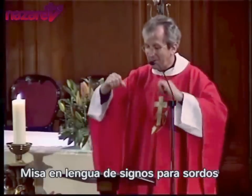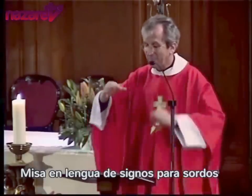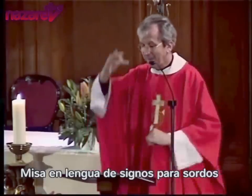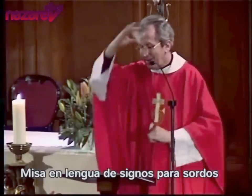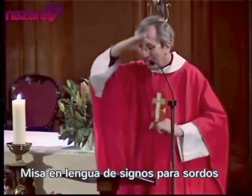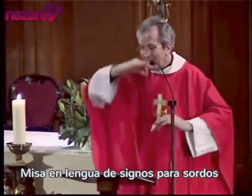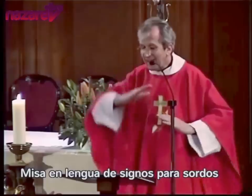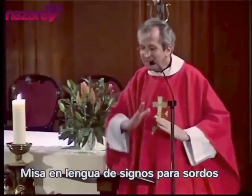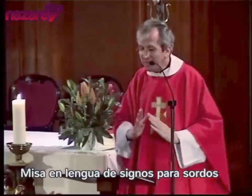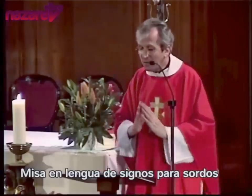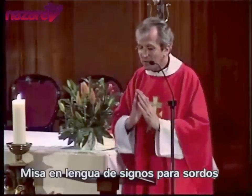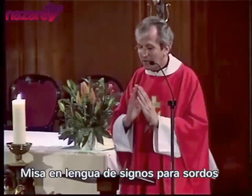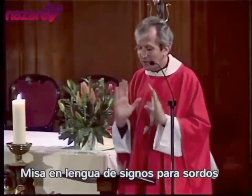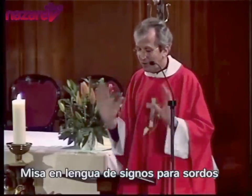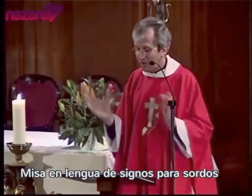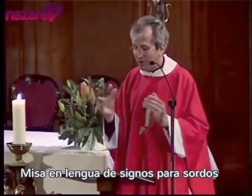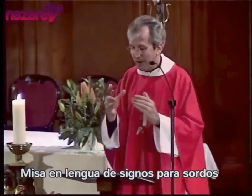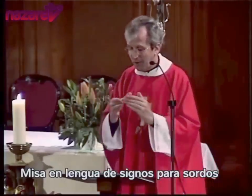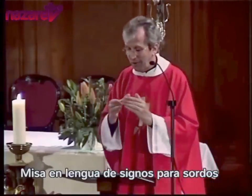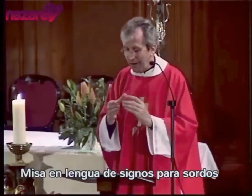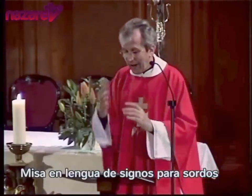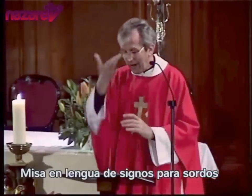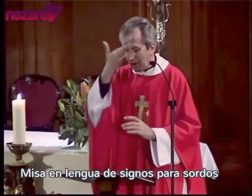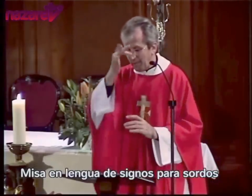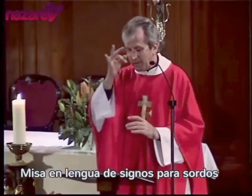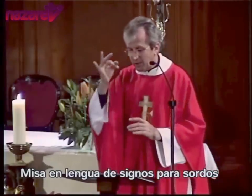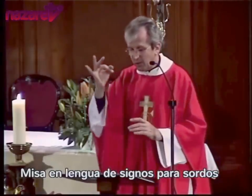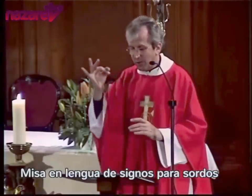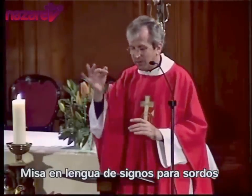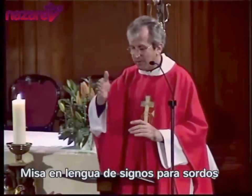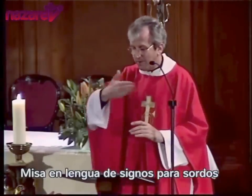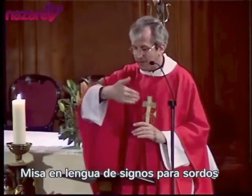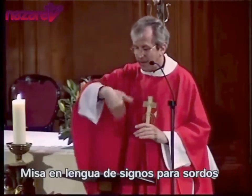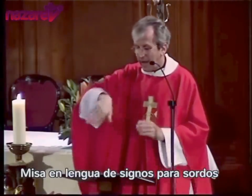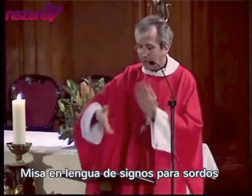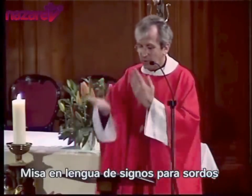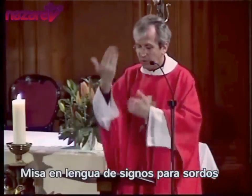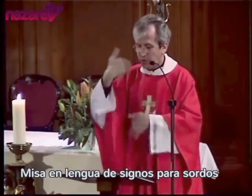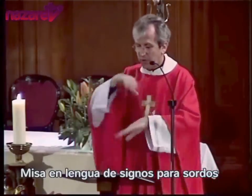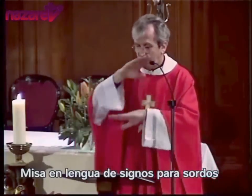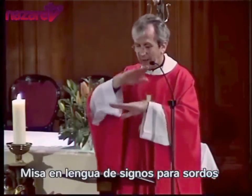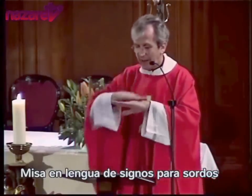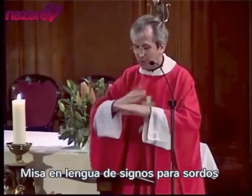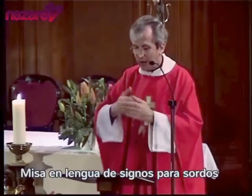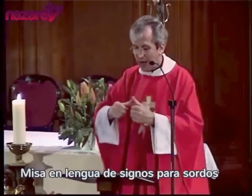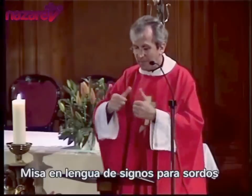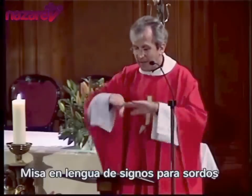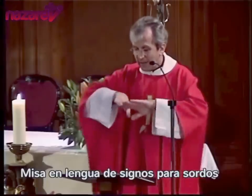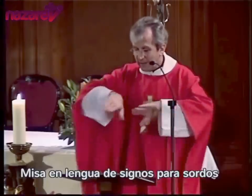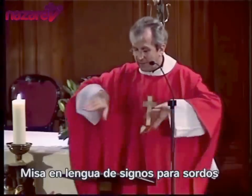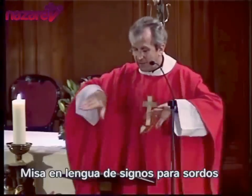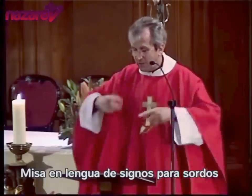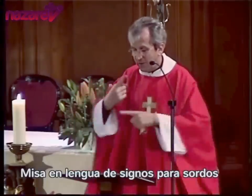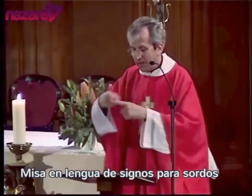Amén. Amén. Y que el Espíritu Santo, que congregó en la confesión de una misma fe a todos los que el pecado